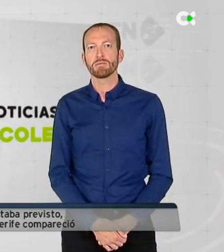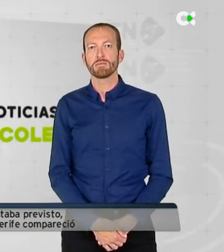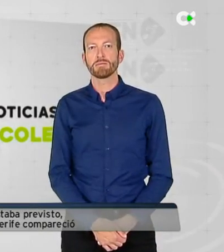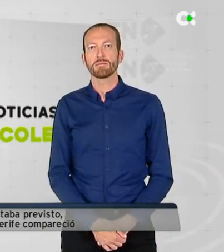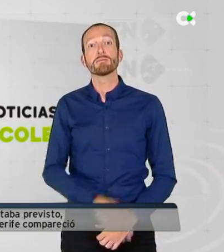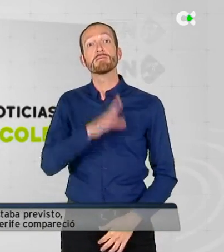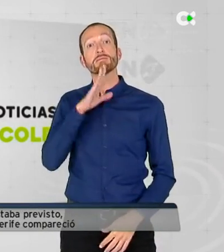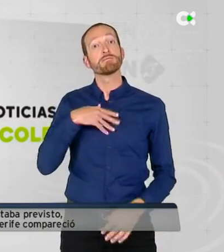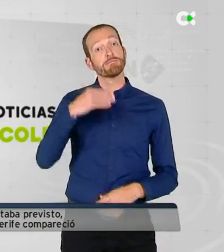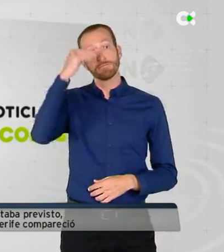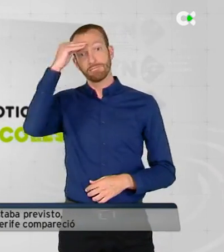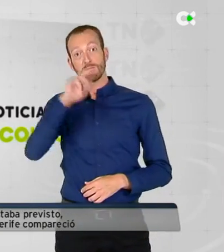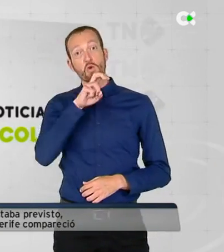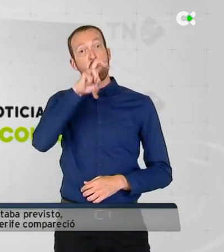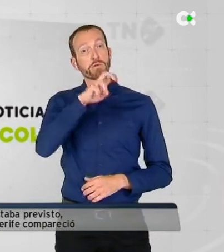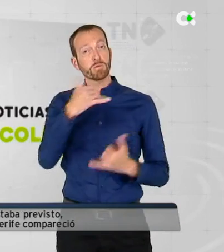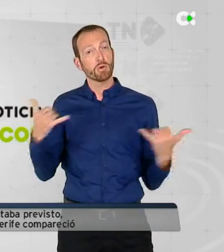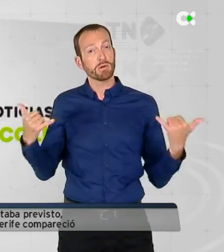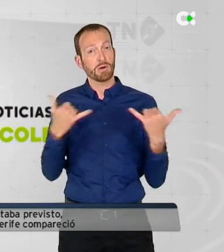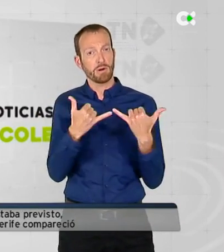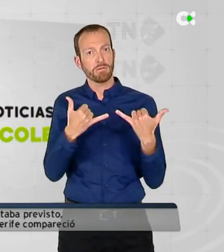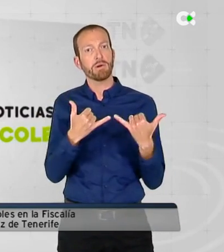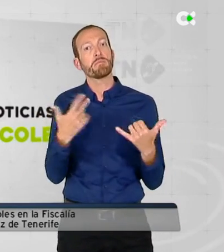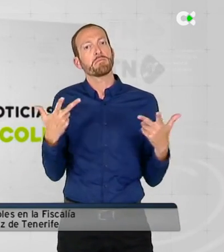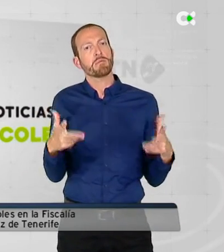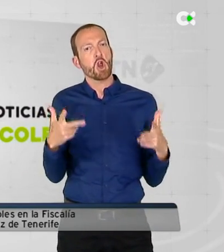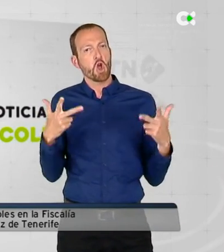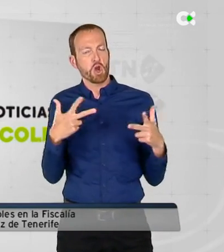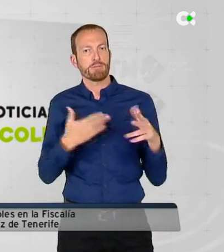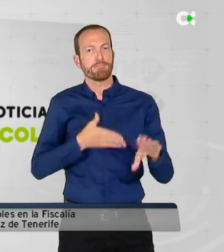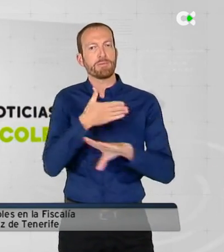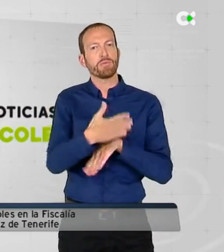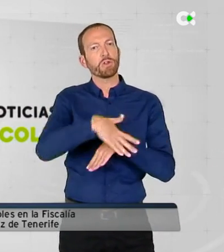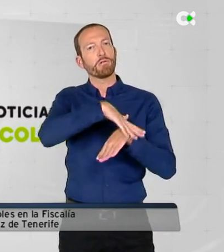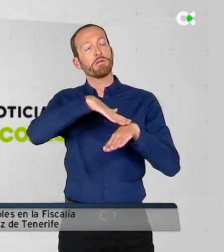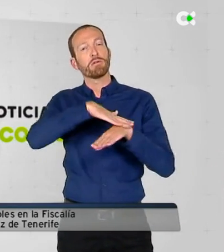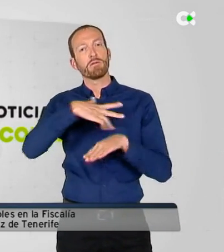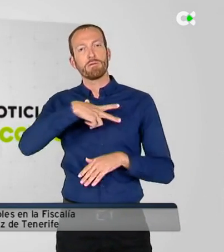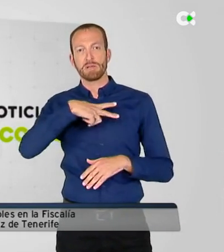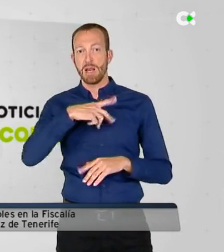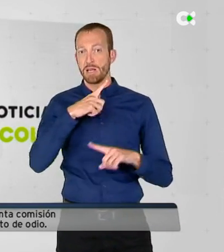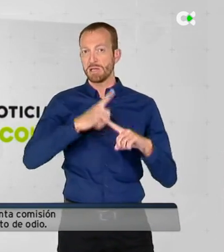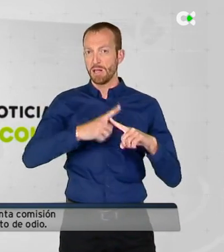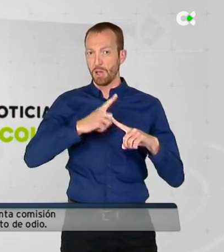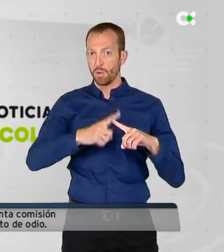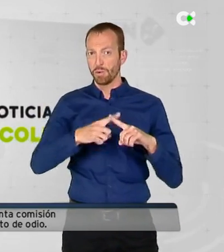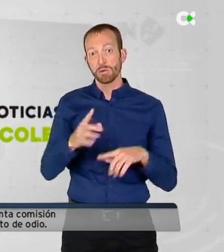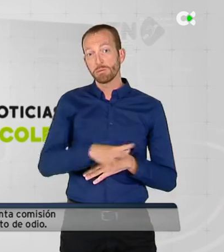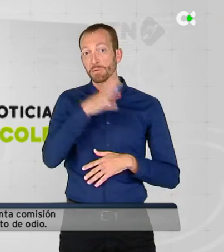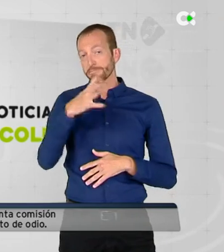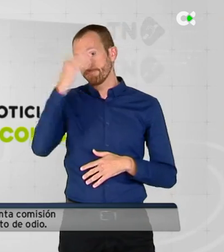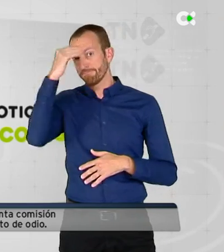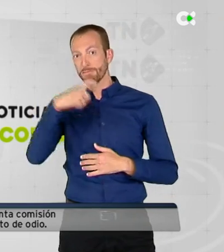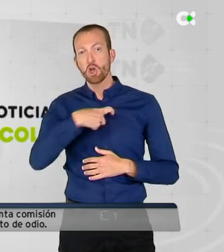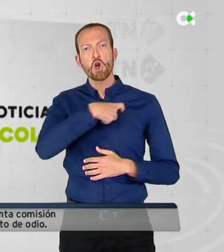Tal y como estaba previsto el obispo de Tenerife, compareció el pasado miércoles en la Fiscalía de Santa Cruz de Tenerife por la presunta